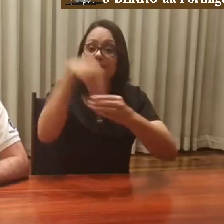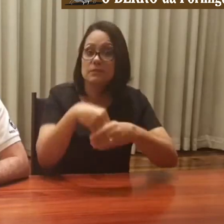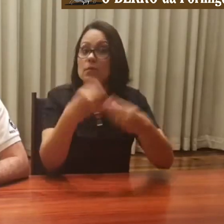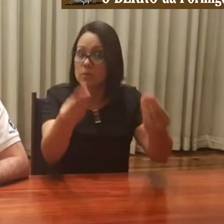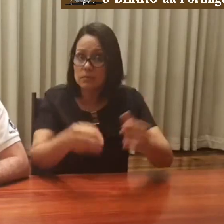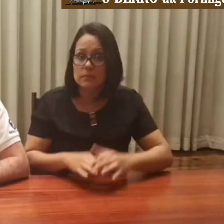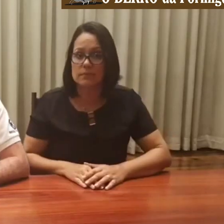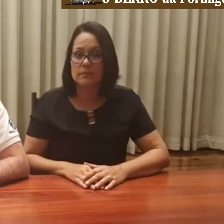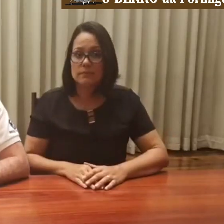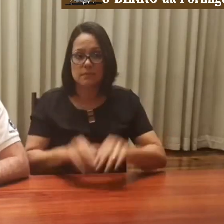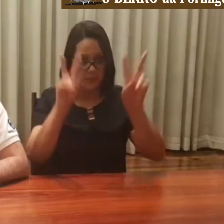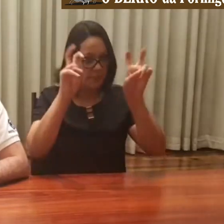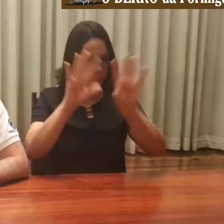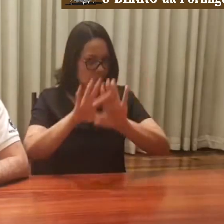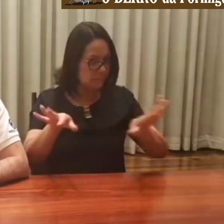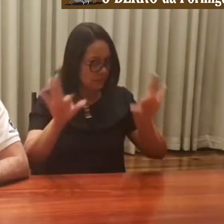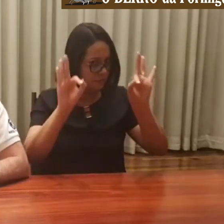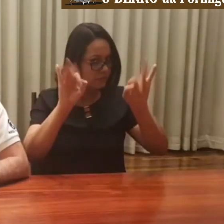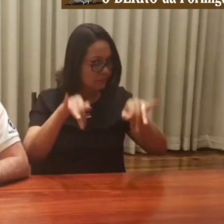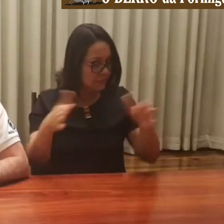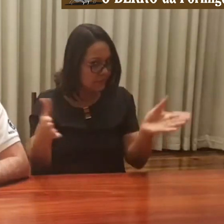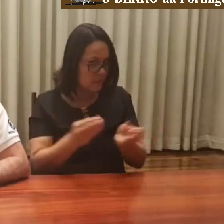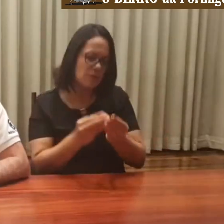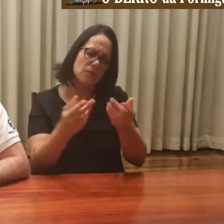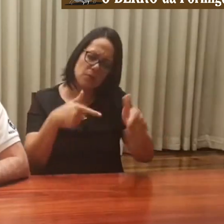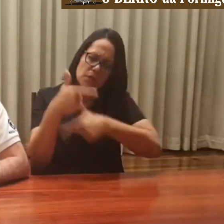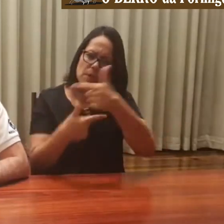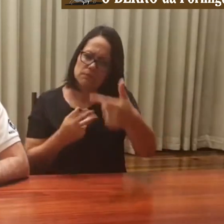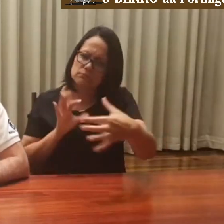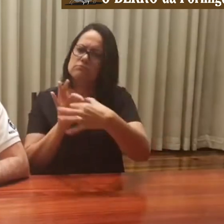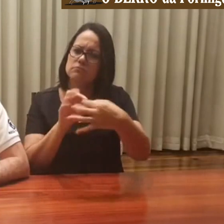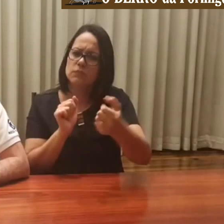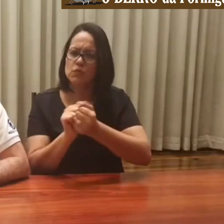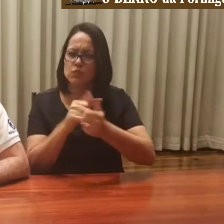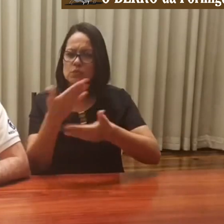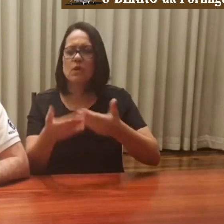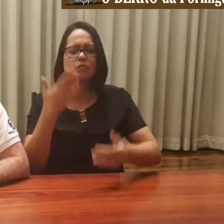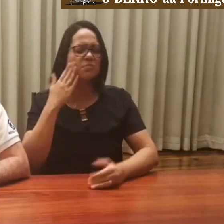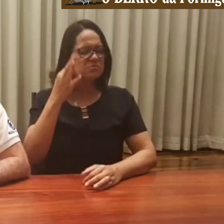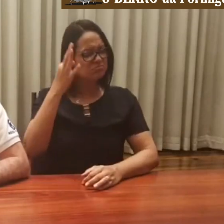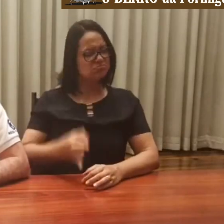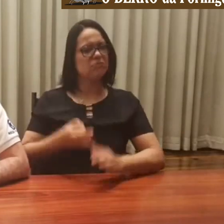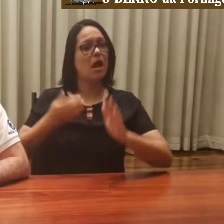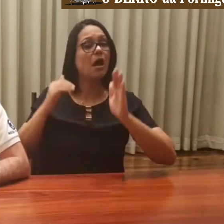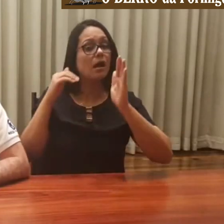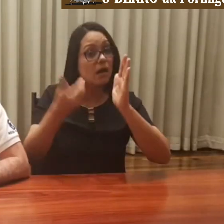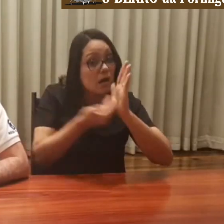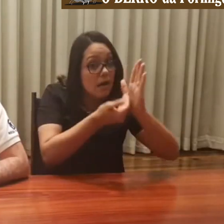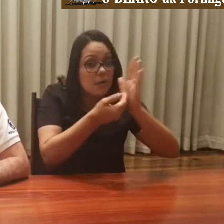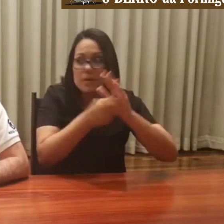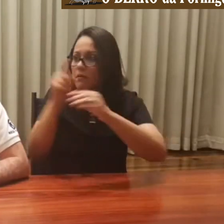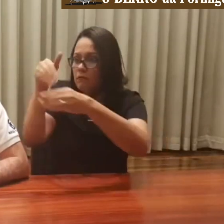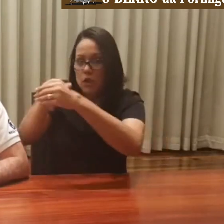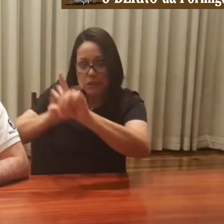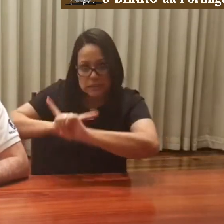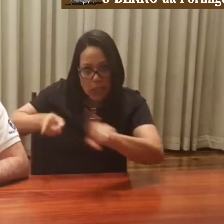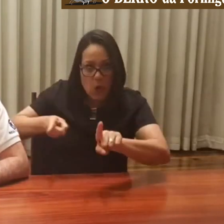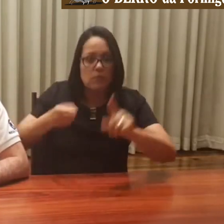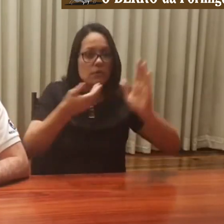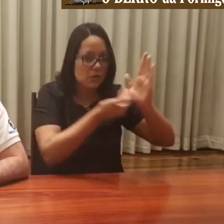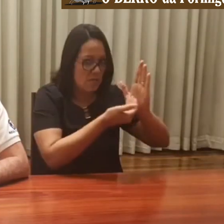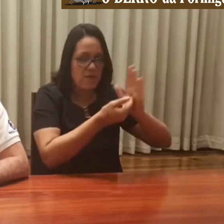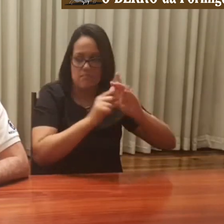Para encerrar esse assunto aqui, vamos trabalhar nesse sentido. Eu tenho certeza que a Câmara dos Deputados vai reverter essa votação